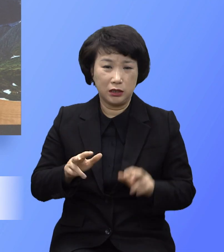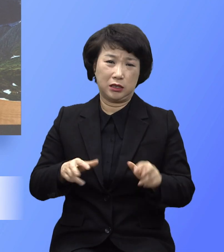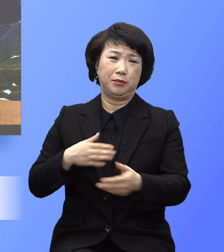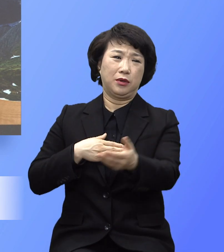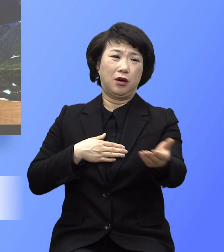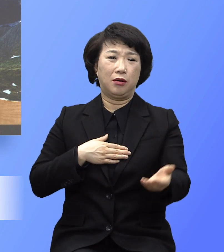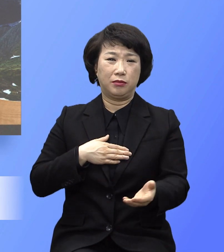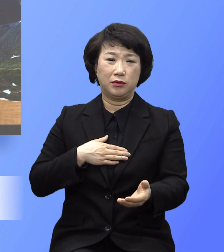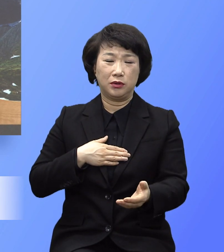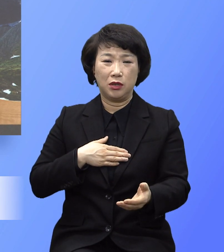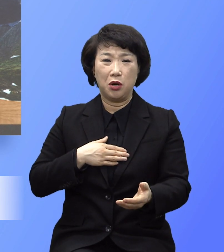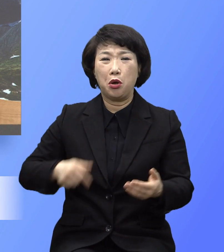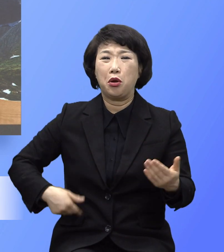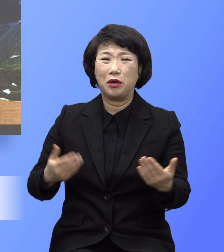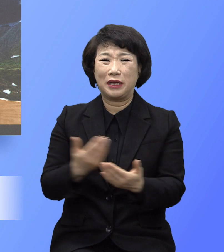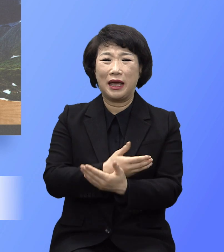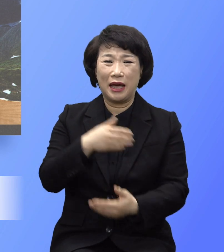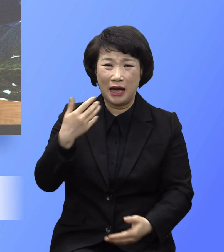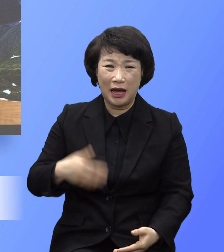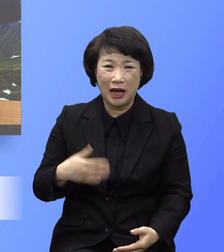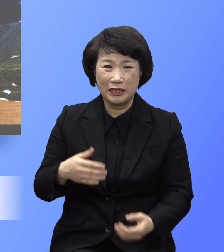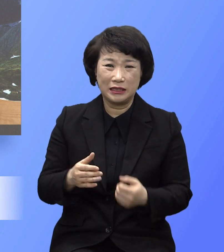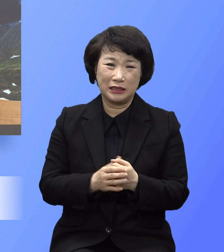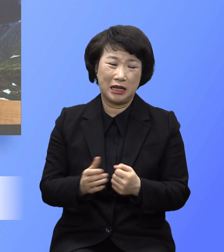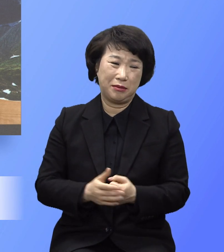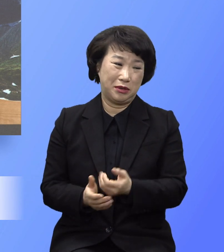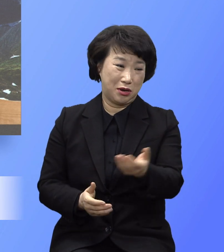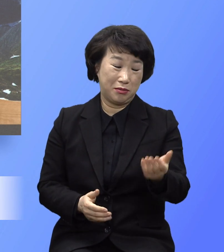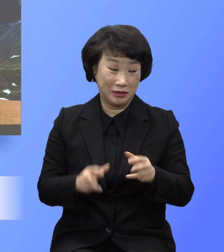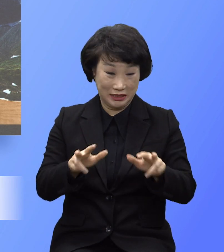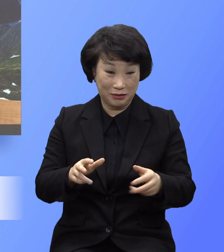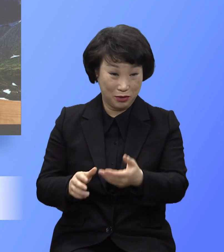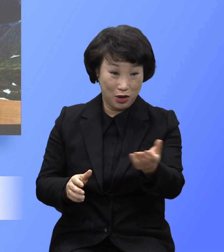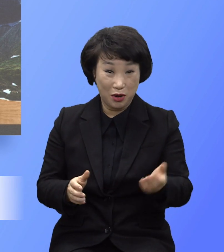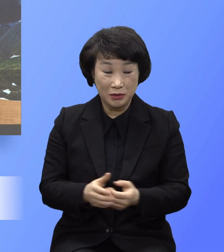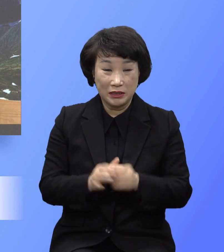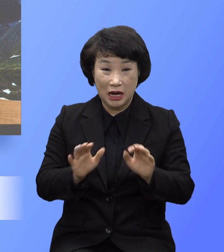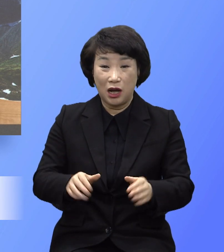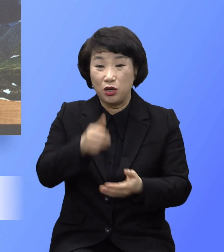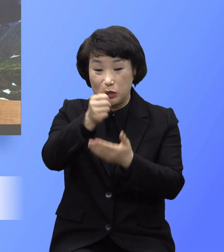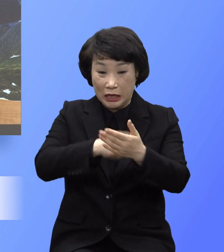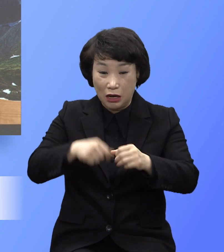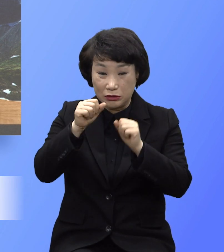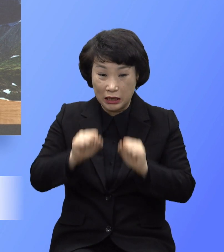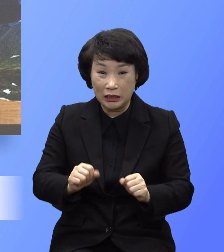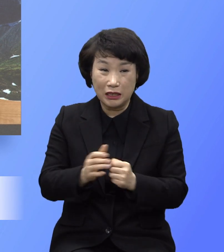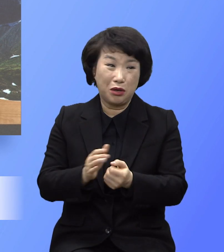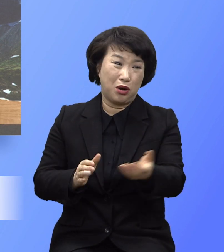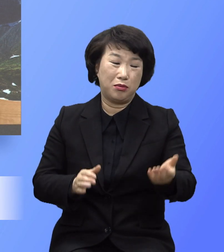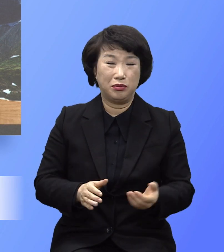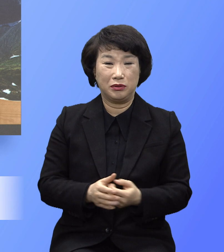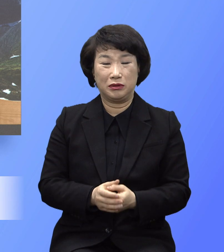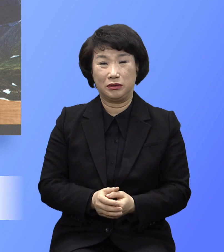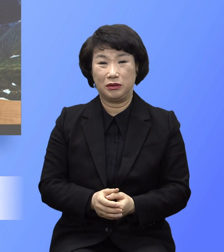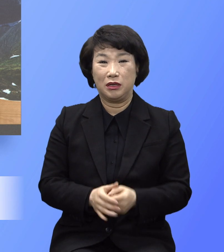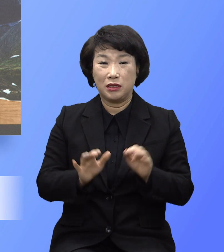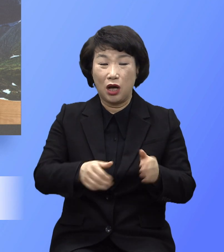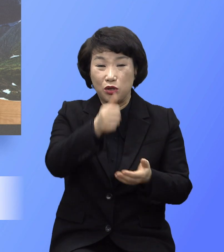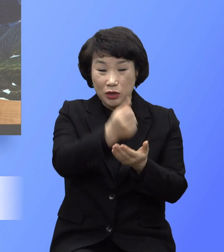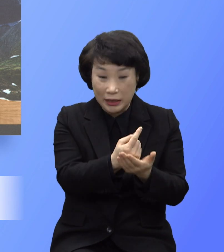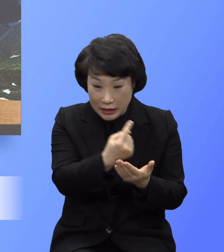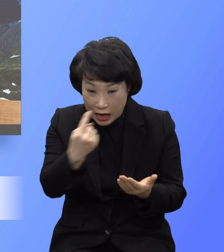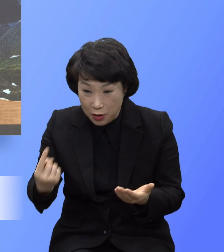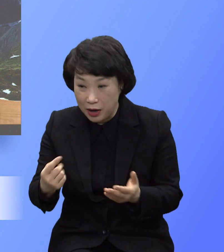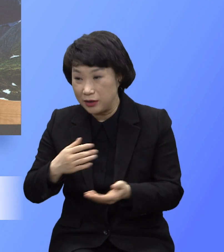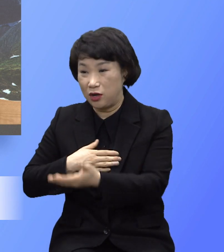아직도 당신은 회개가 이루어지지 못해서 그래. 아직도 당신은 죄 아래 있기 때문에 그런 거야. 죄에서